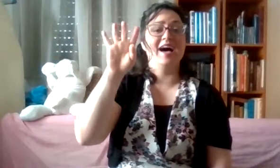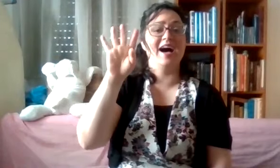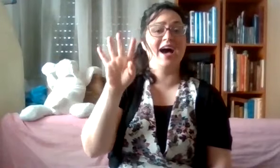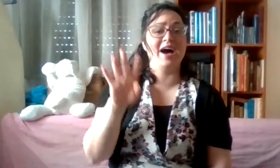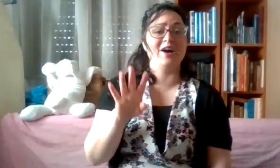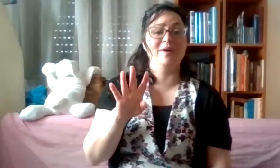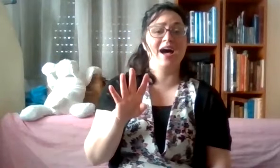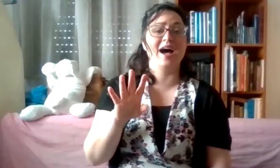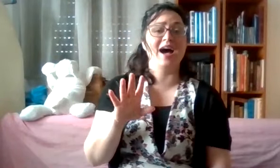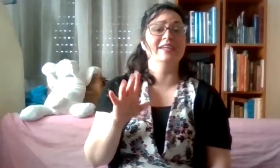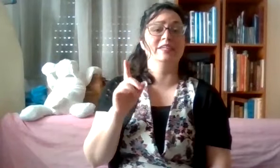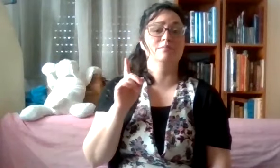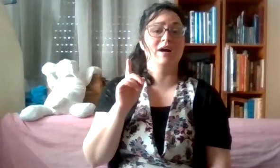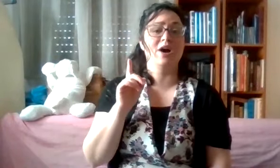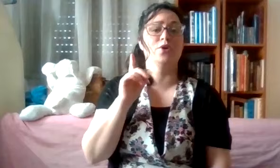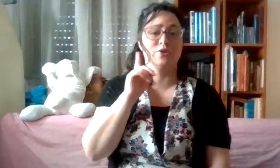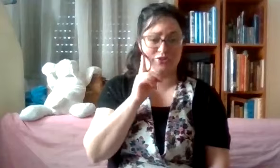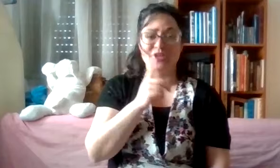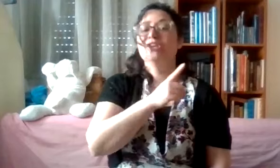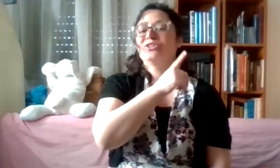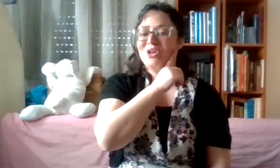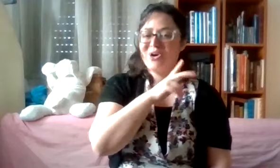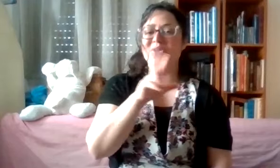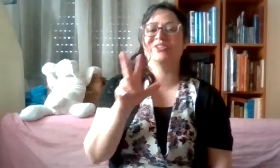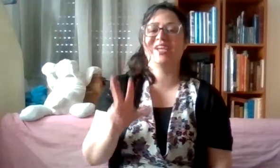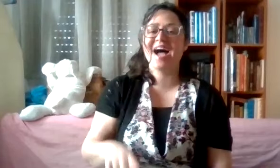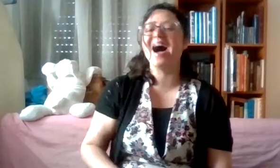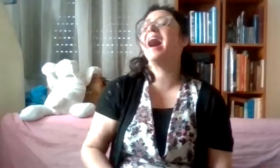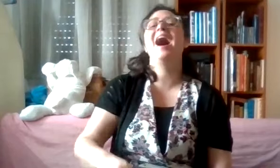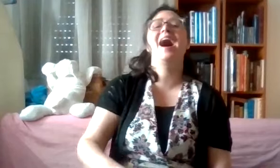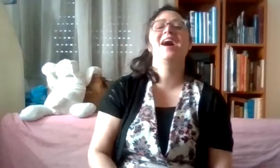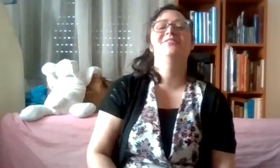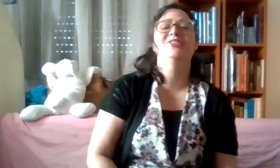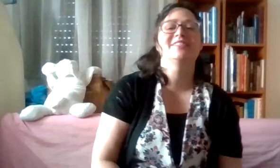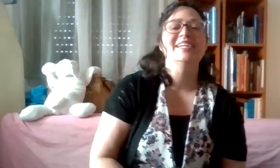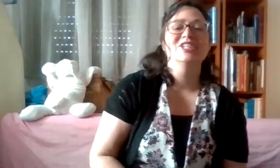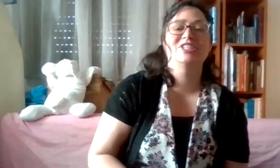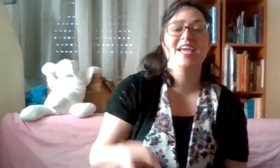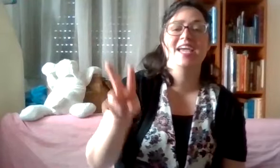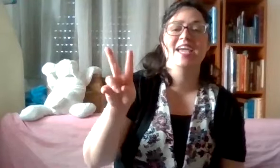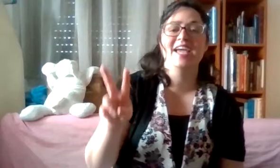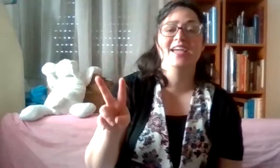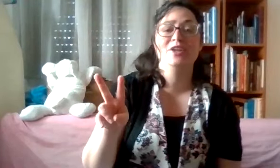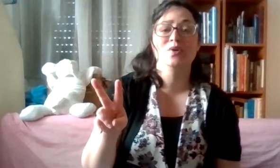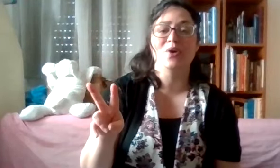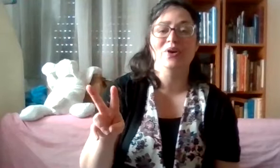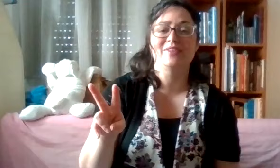ארבע אמהות. שלושה אבות. שני לוחות